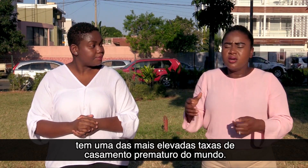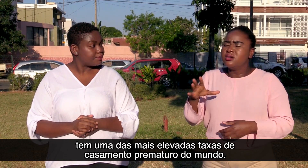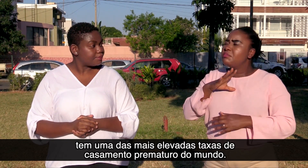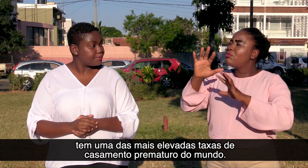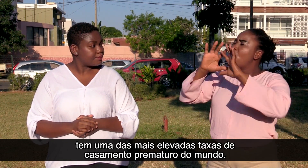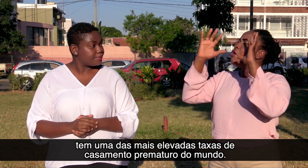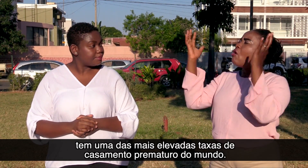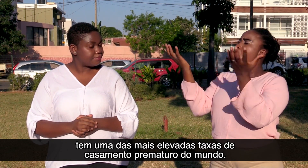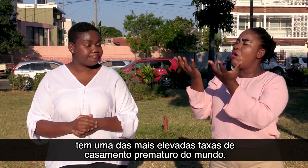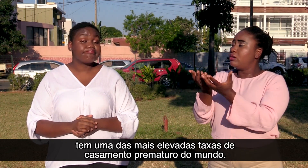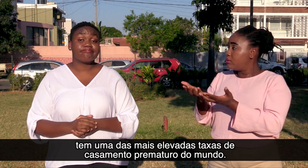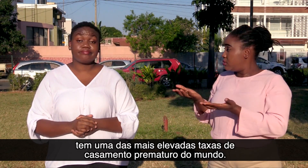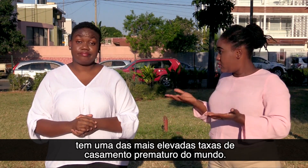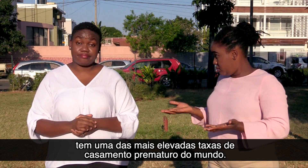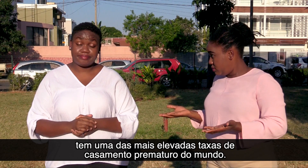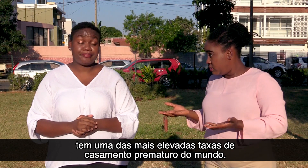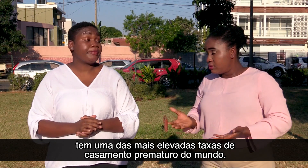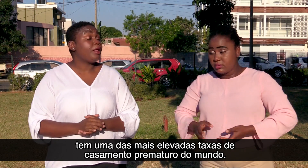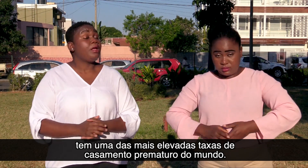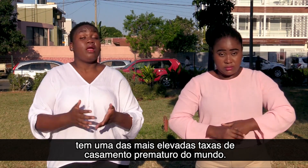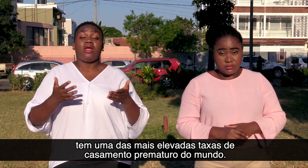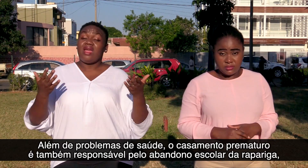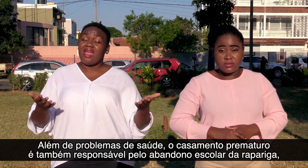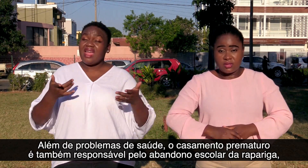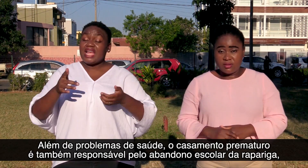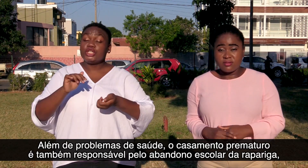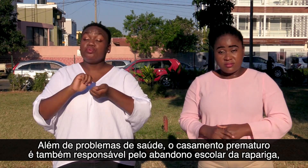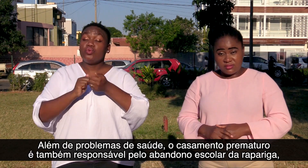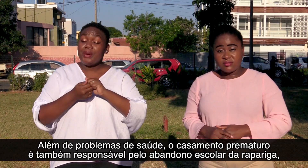casamento prematuro no mundo.